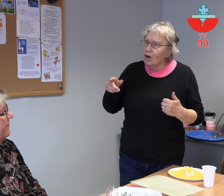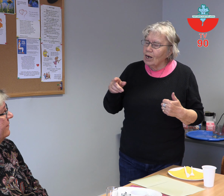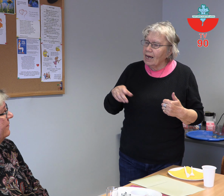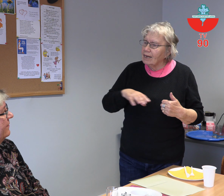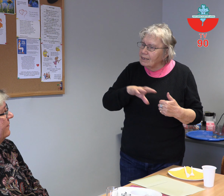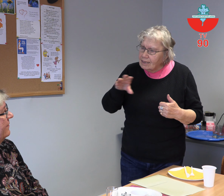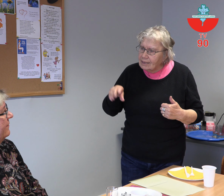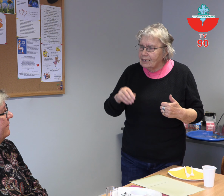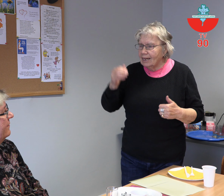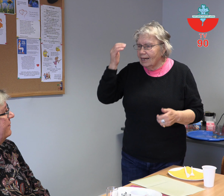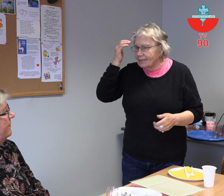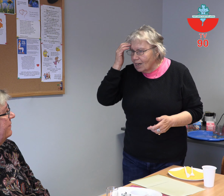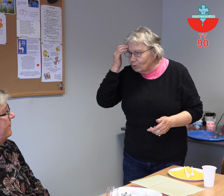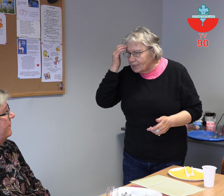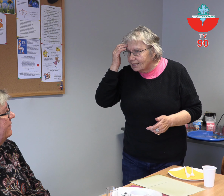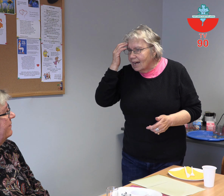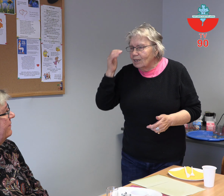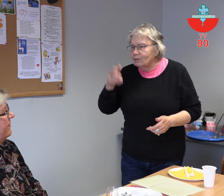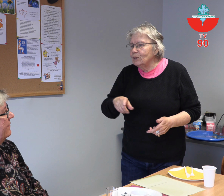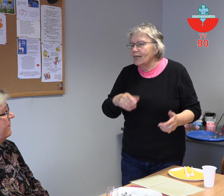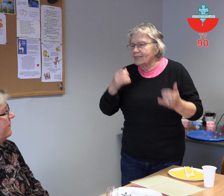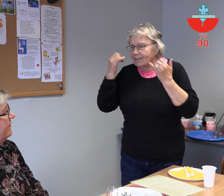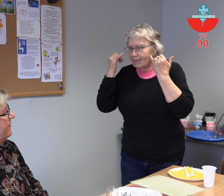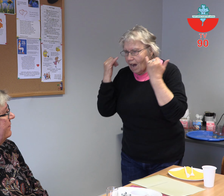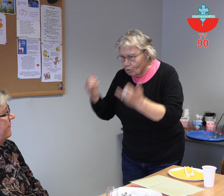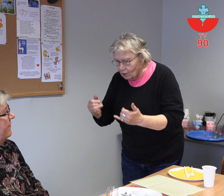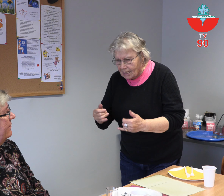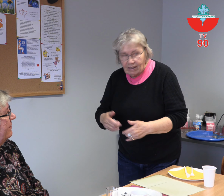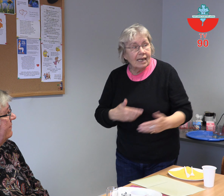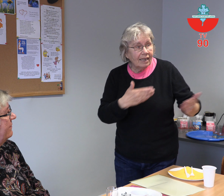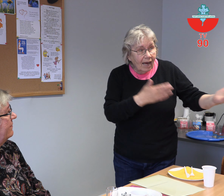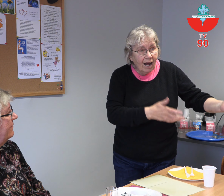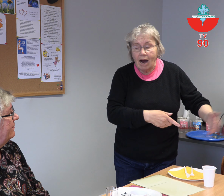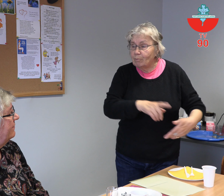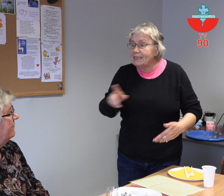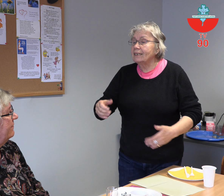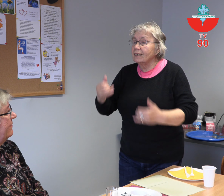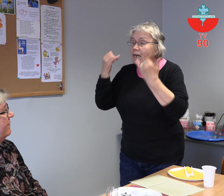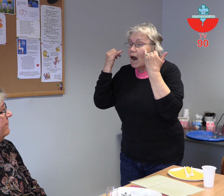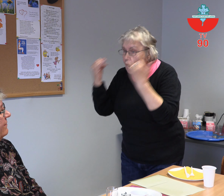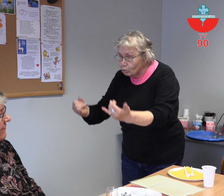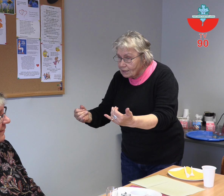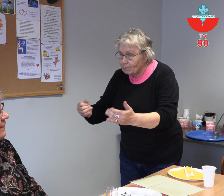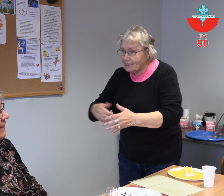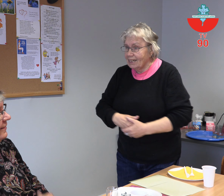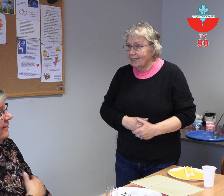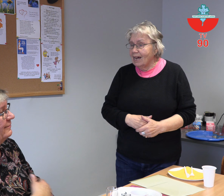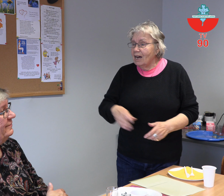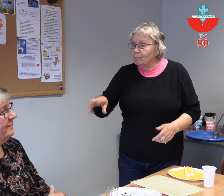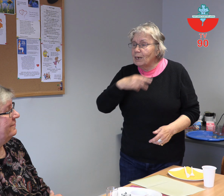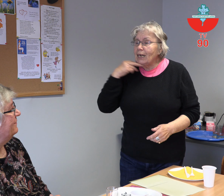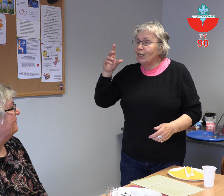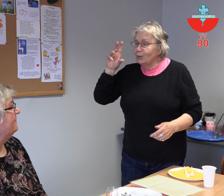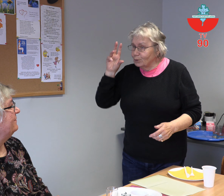ole kõikidele tänulik, kui nad sind austavad. Täna meie kõik austame sind. Palju